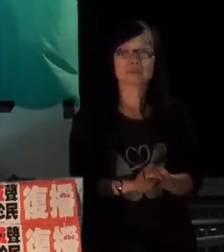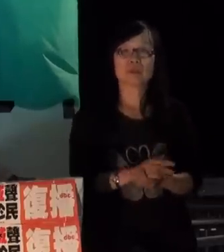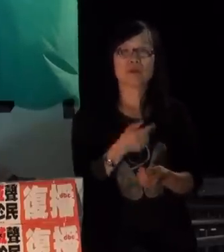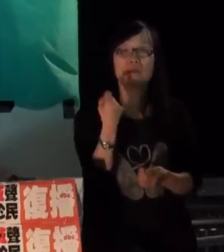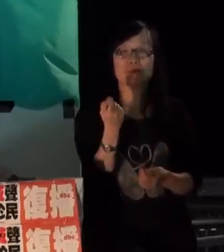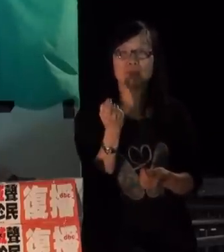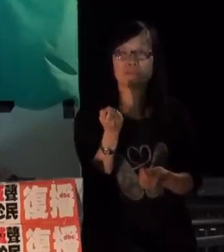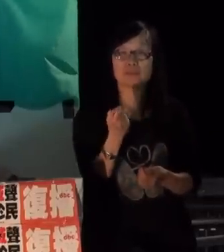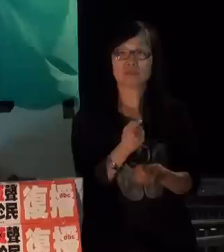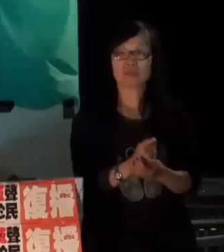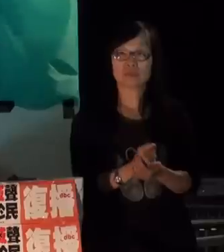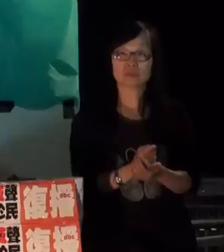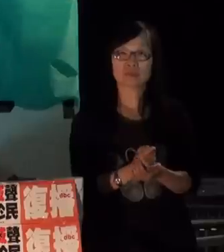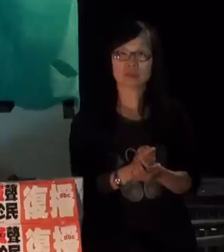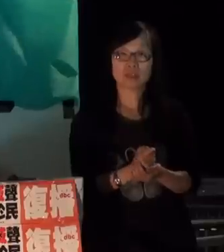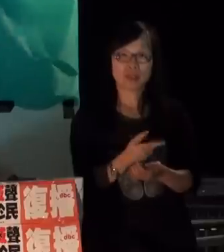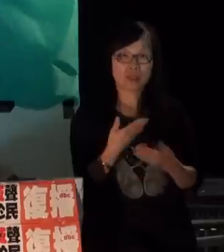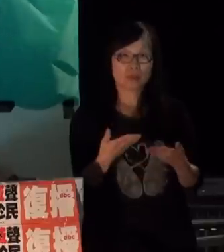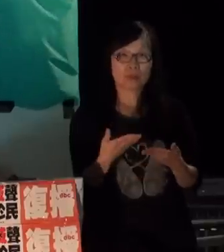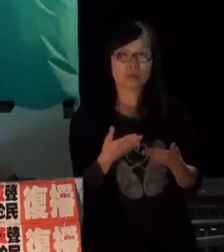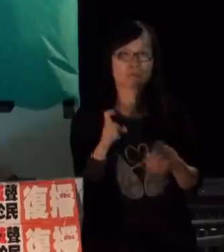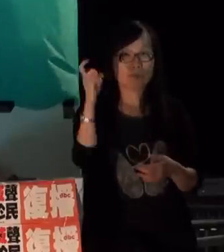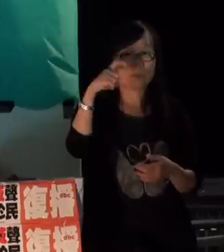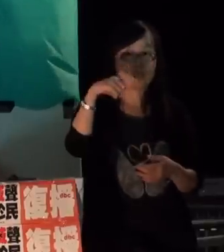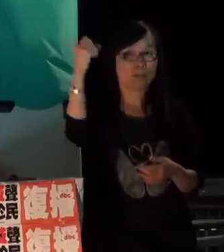很簡單而已，如果九巴